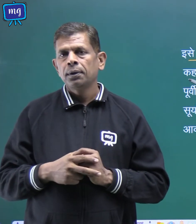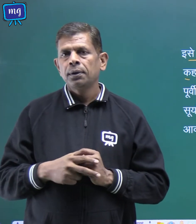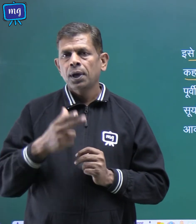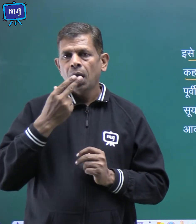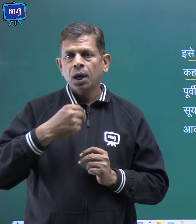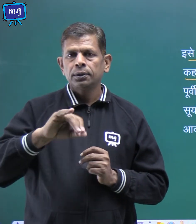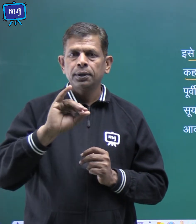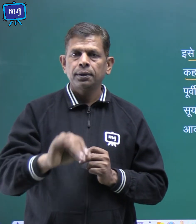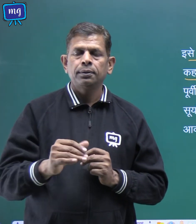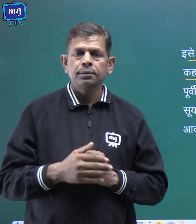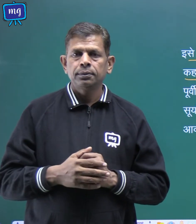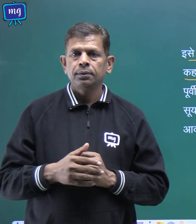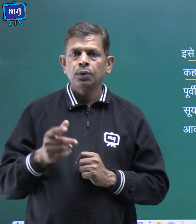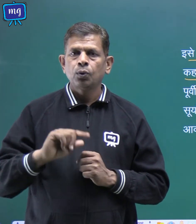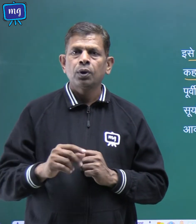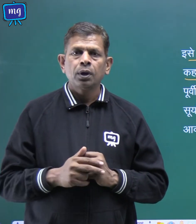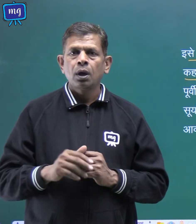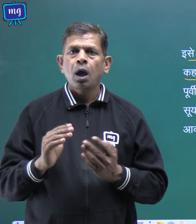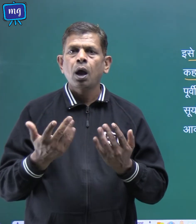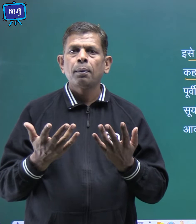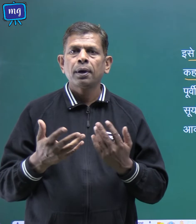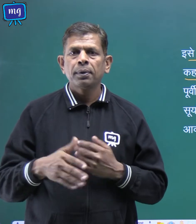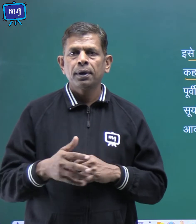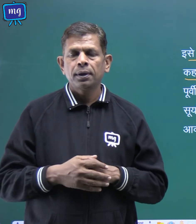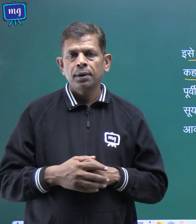कहते हैं, क्योंकि कभी कभी